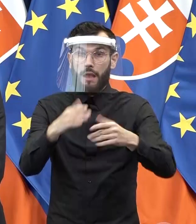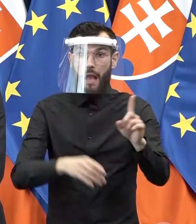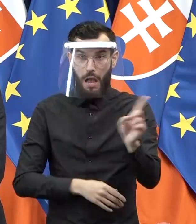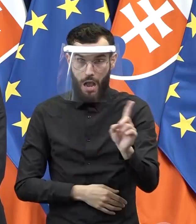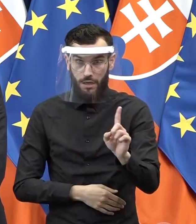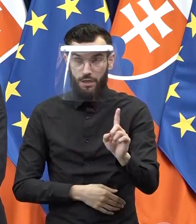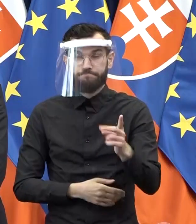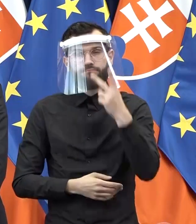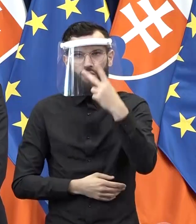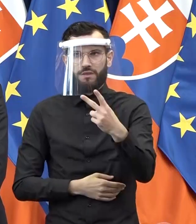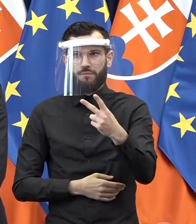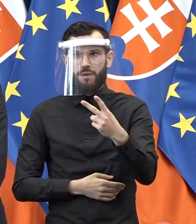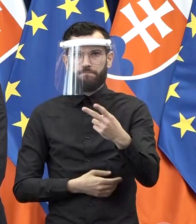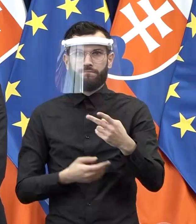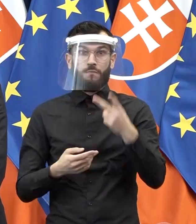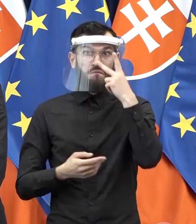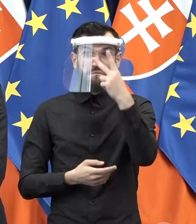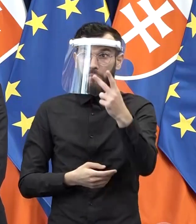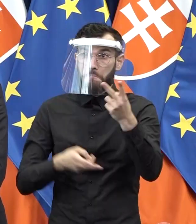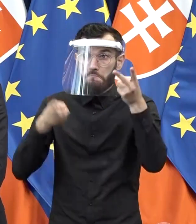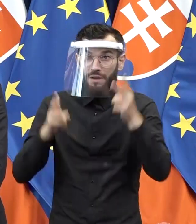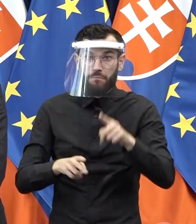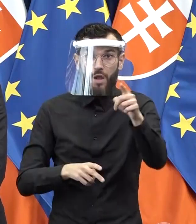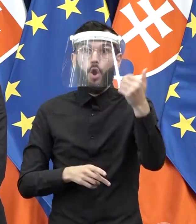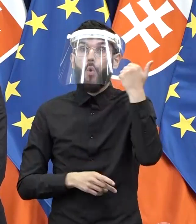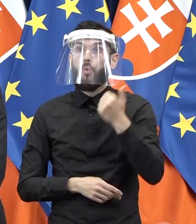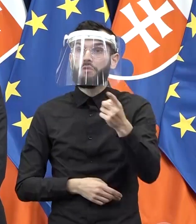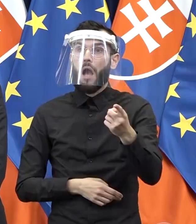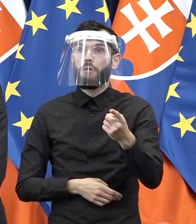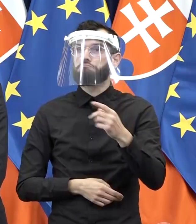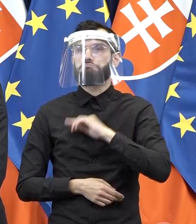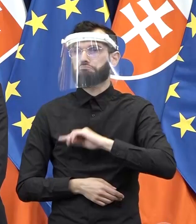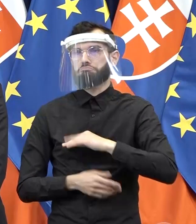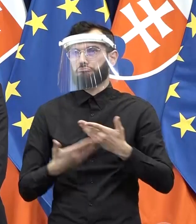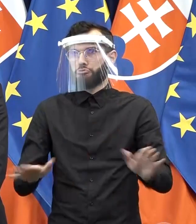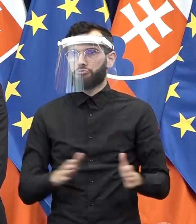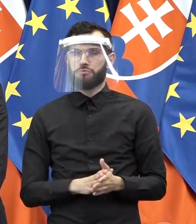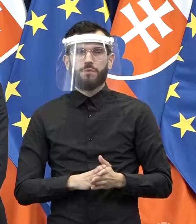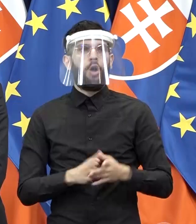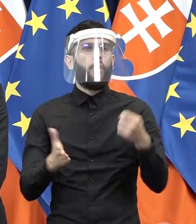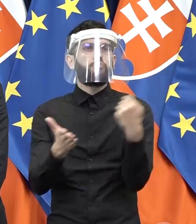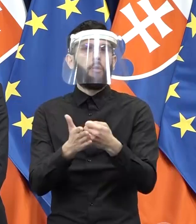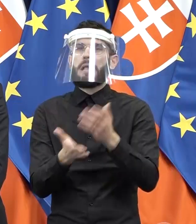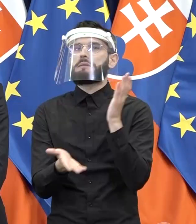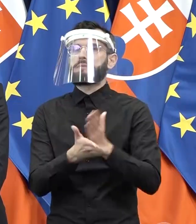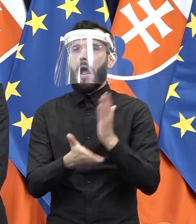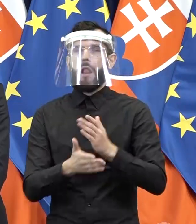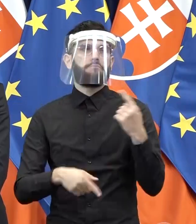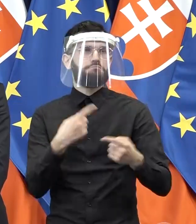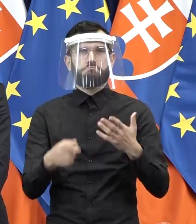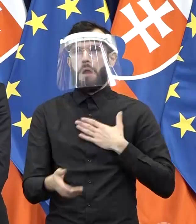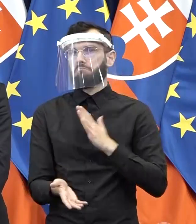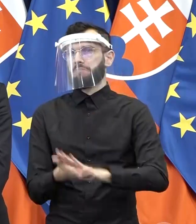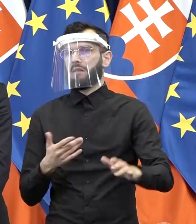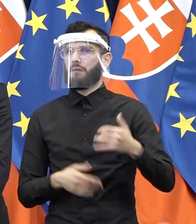boli by sme hlúpi, ak by sme nereagovali, ak budeme vidieť, že poprvé ľudia neposlúchli. Naďalej dôchodci povedia si, že však máme